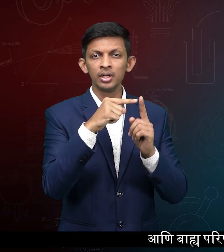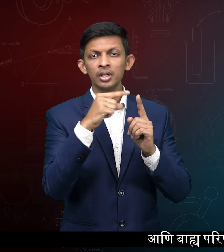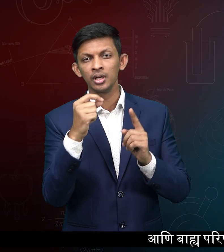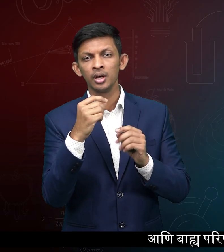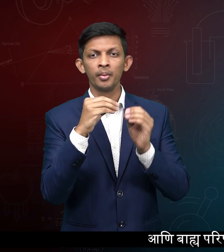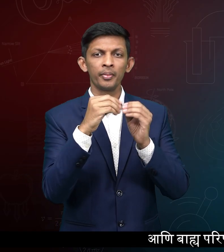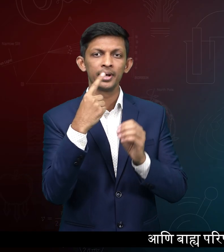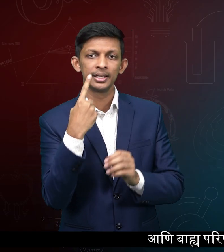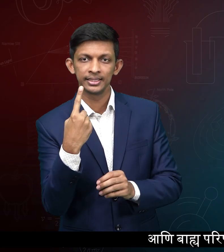वाहतो.